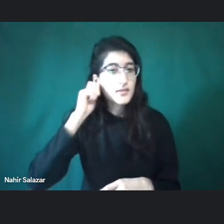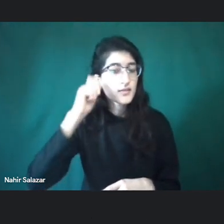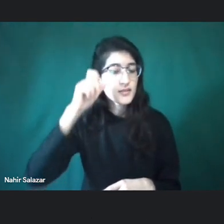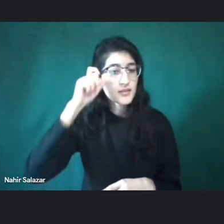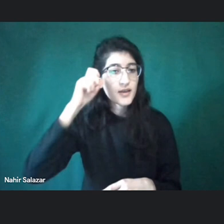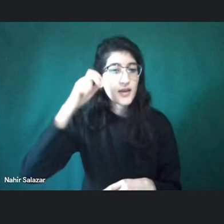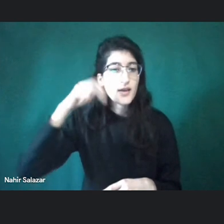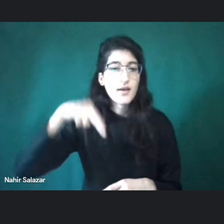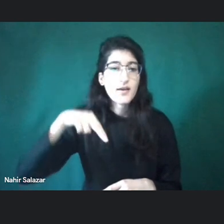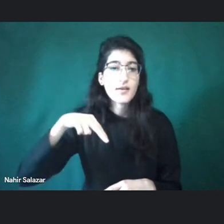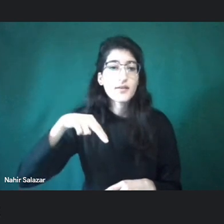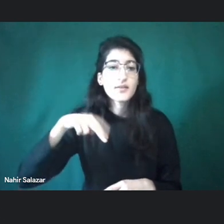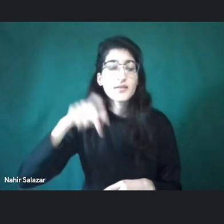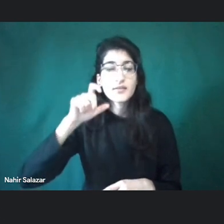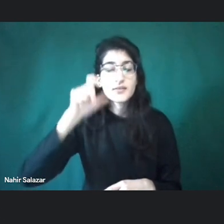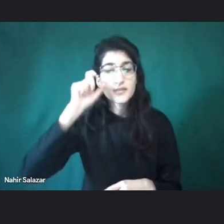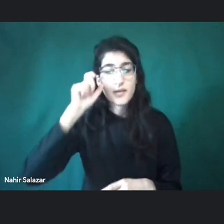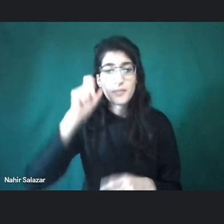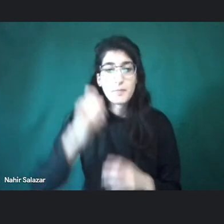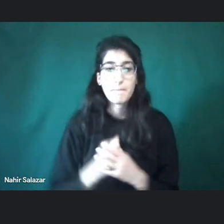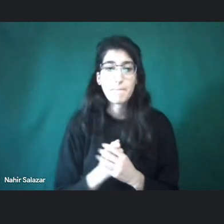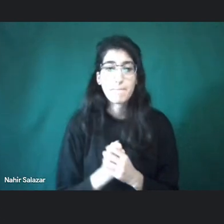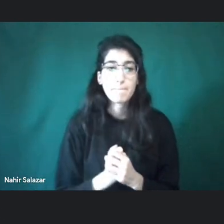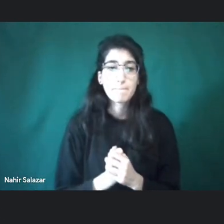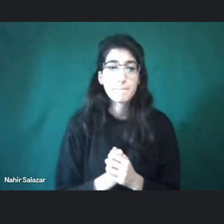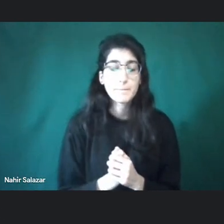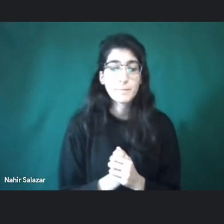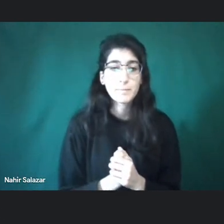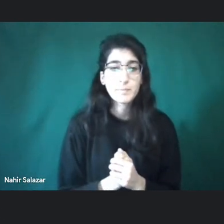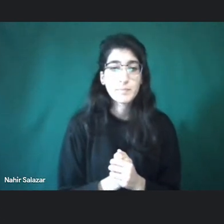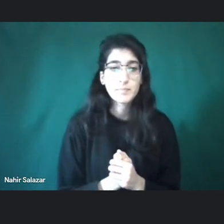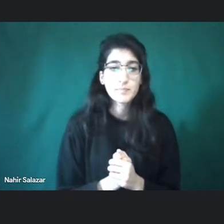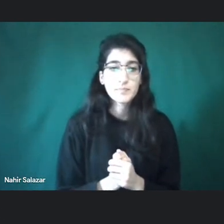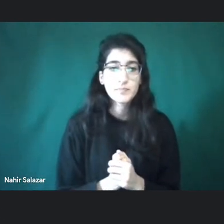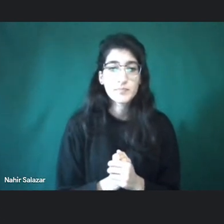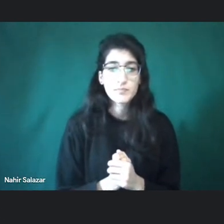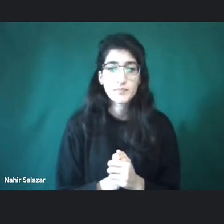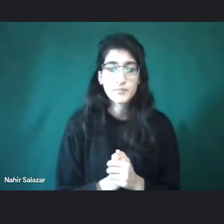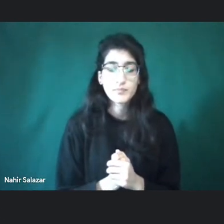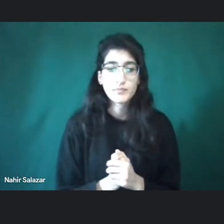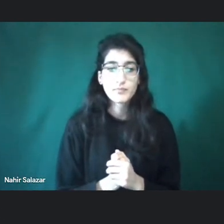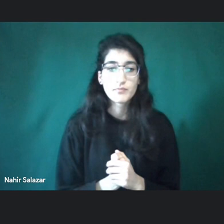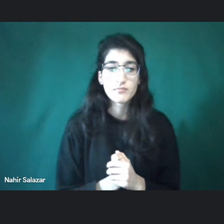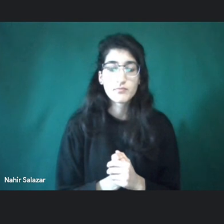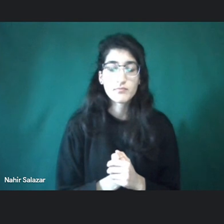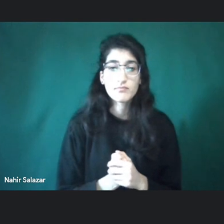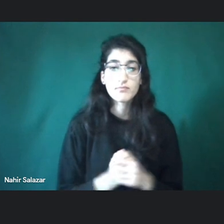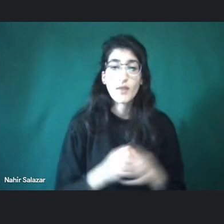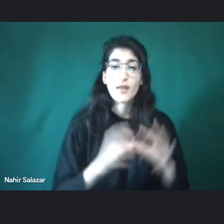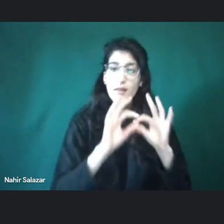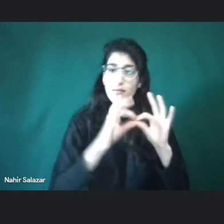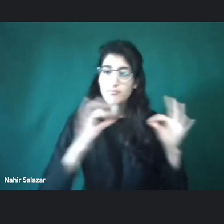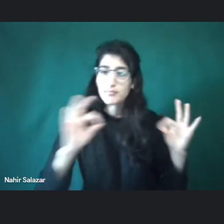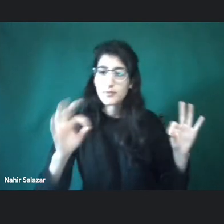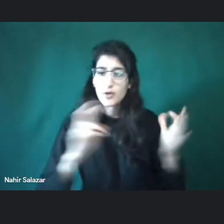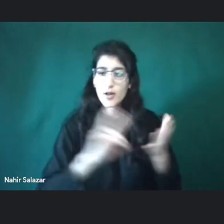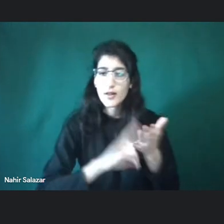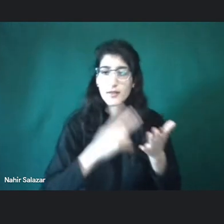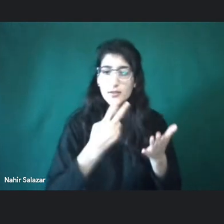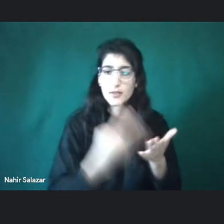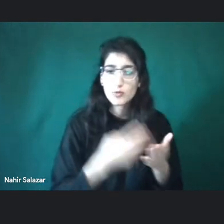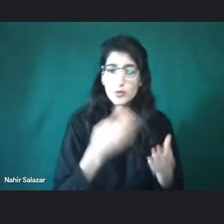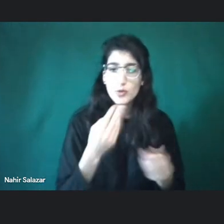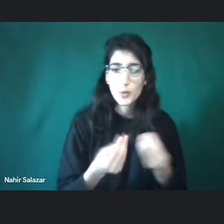la transformación digital en curso. Claro, porque underway, eso quiere decir que no está concluida,